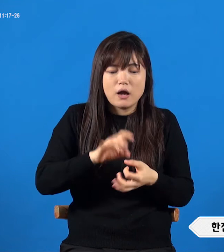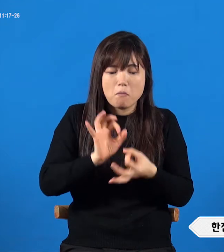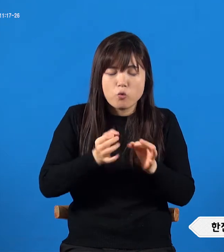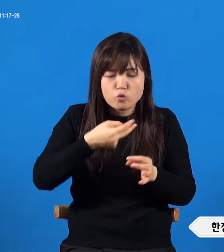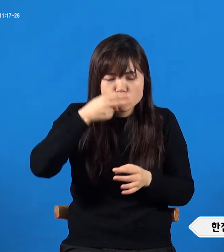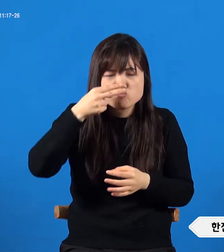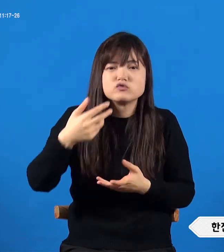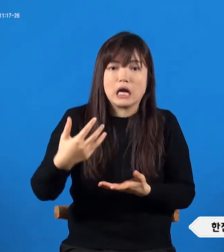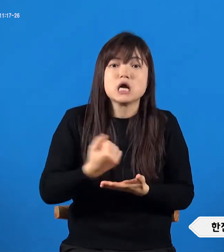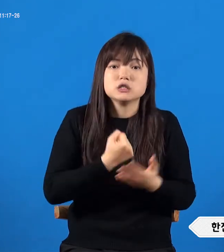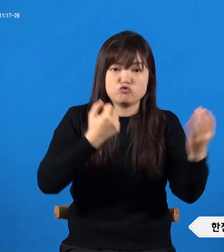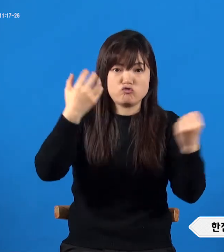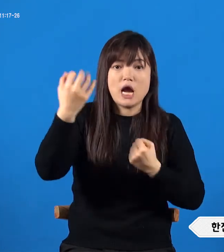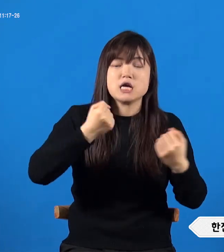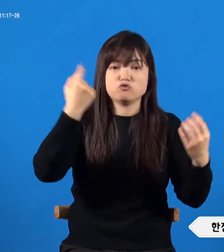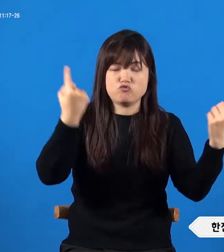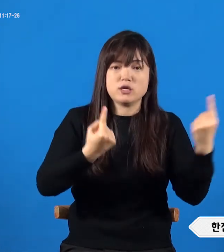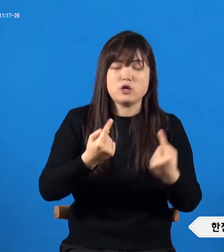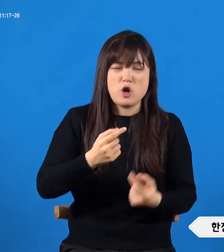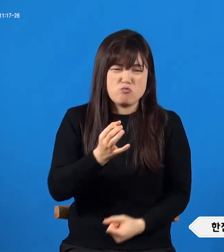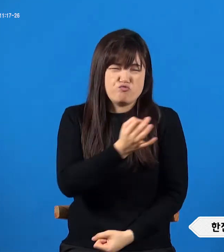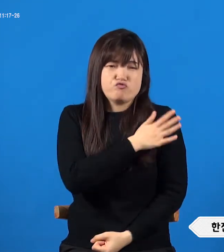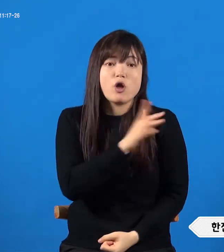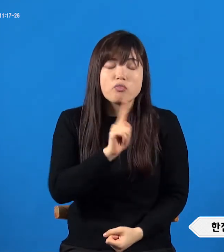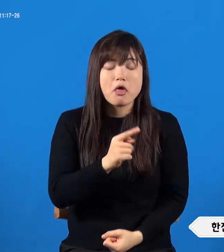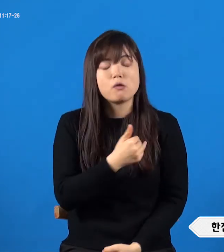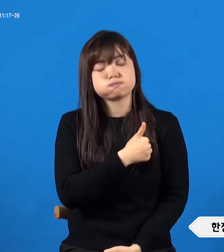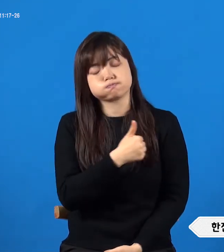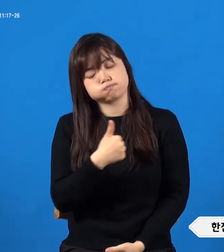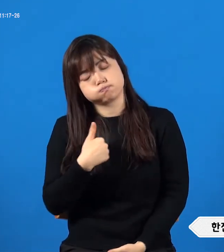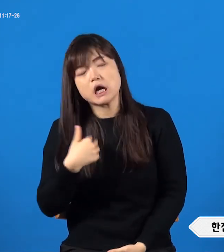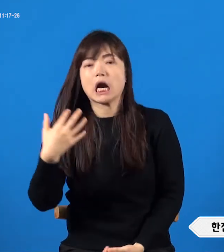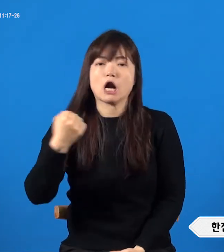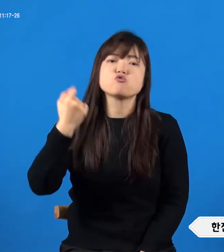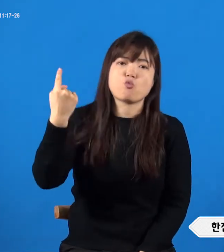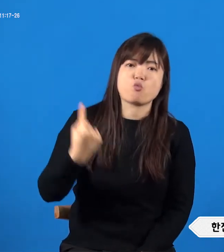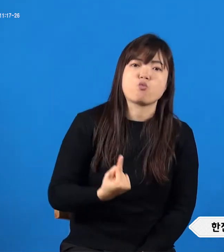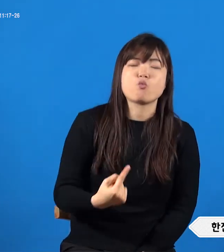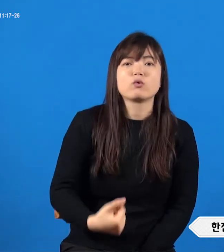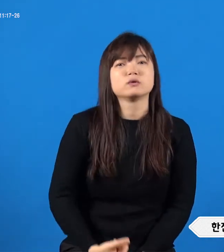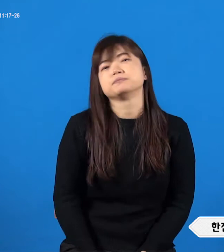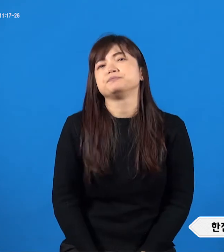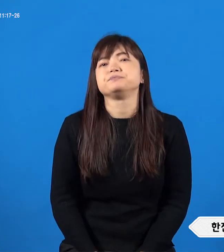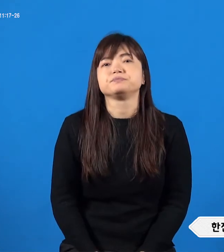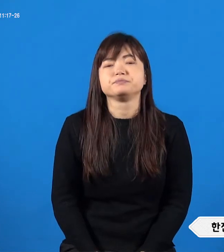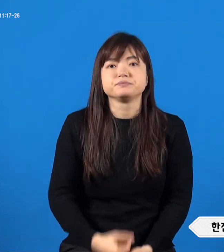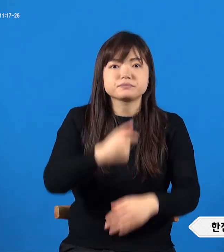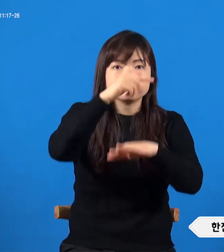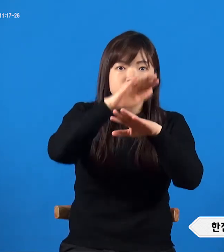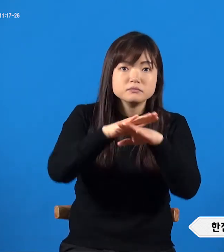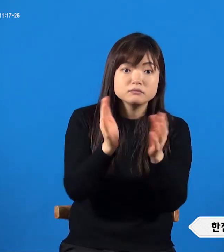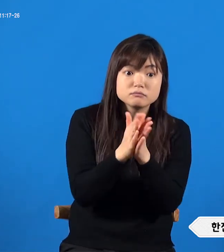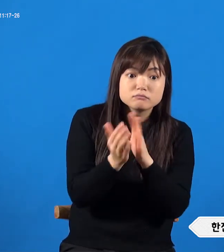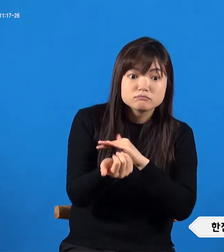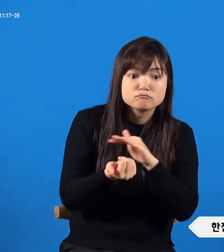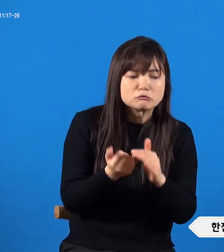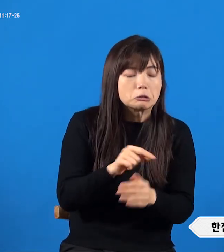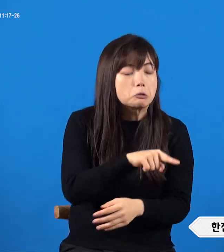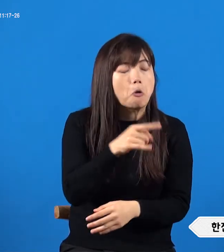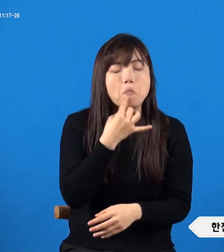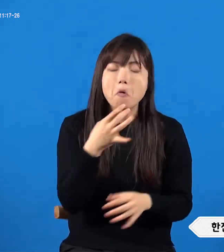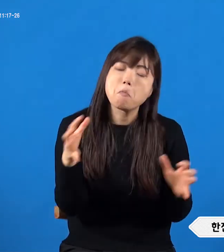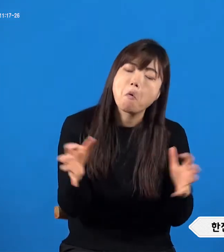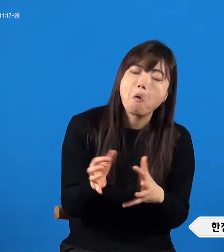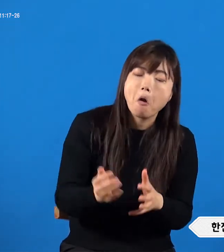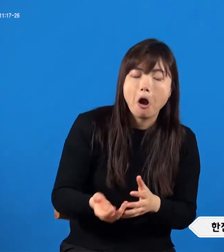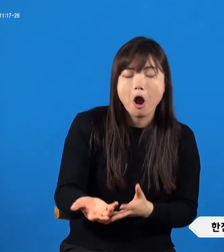왔습니다. 그러다 보니까 부자들은 자연히 좀 넉넉하게 준비를 해와가지고 예배 시작 전에